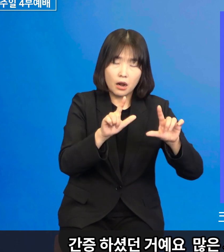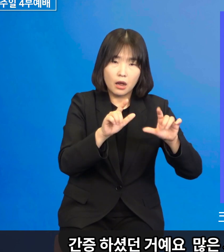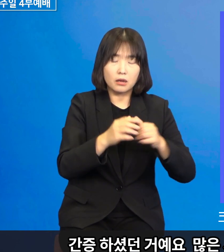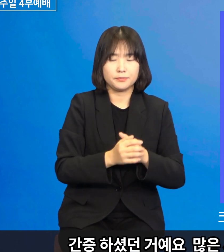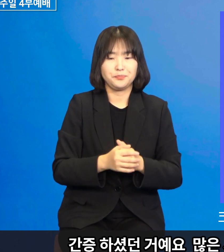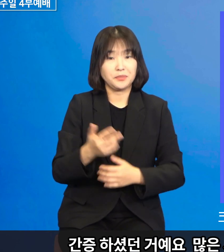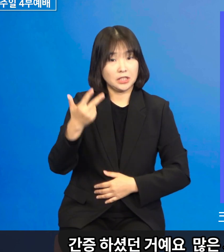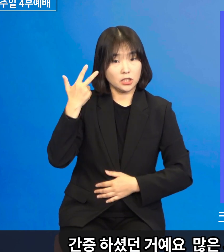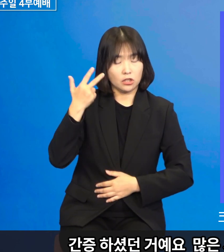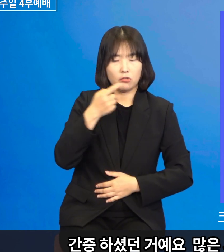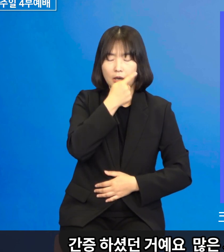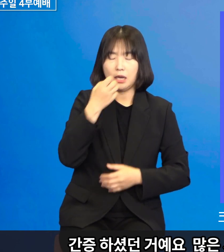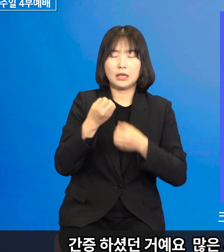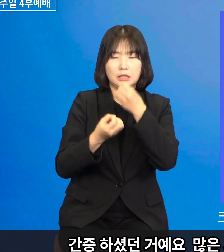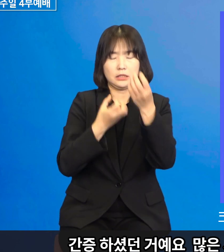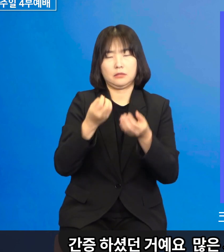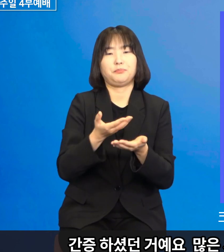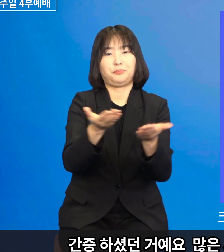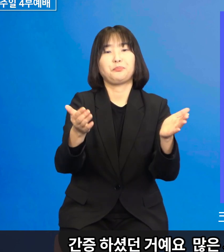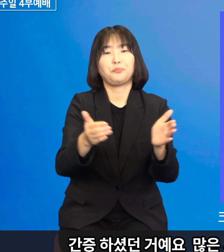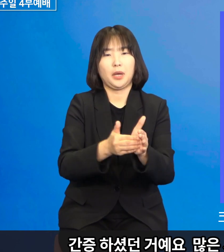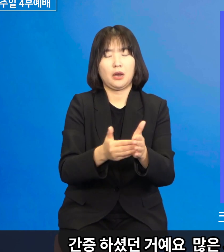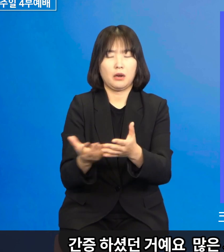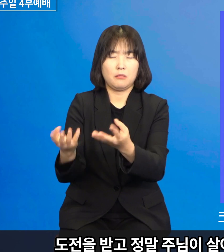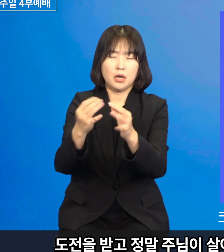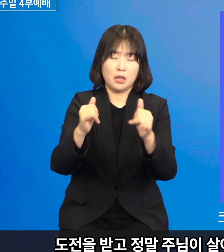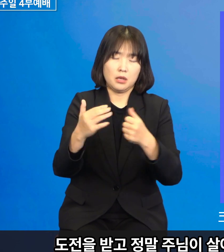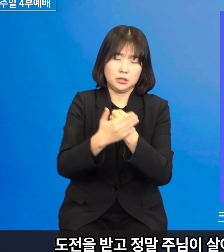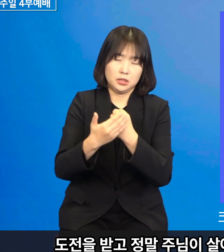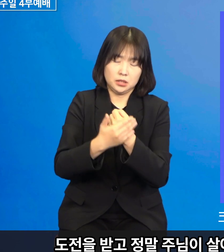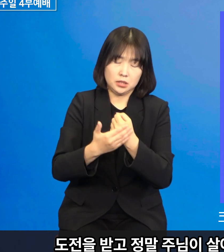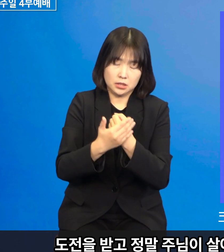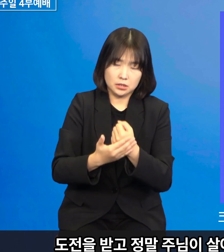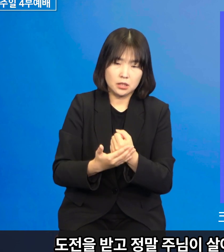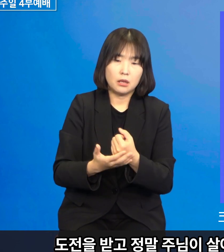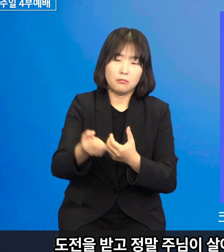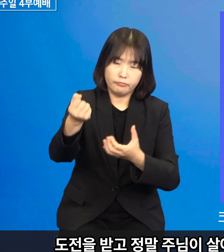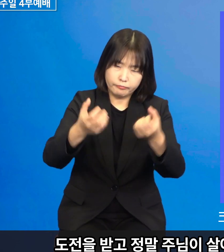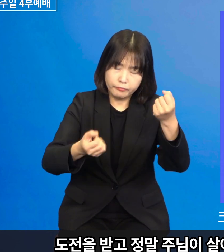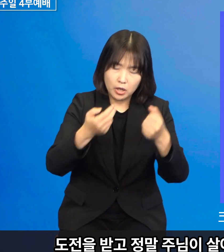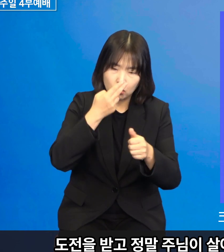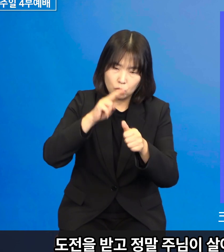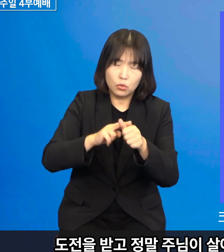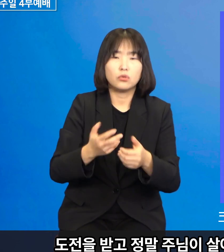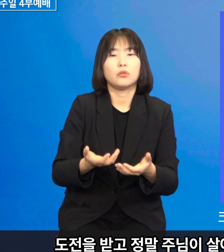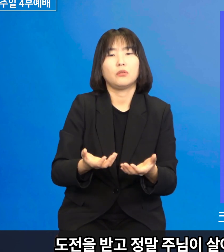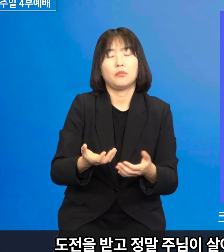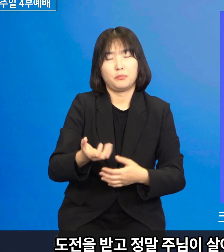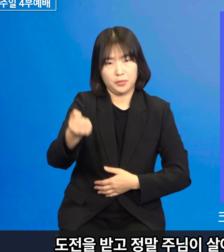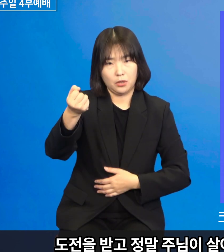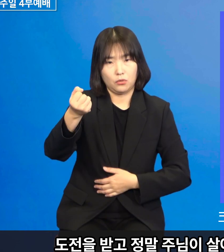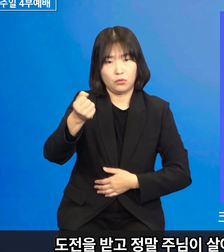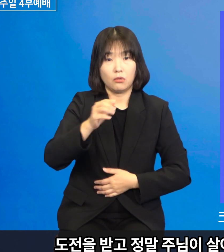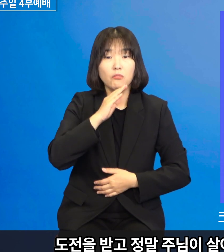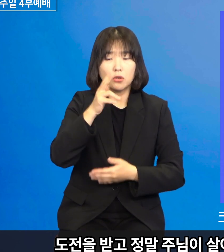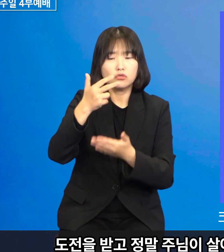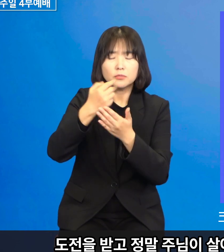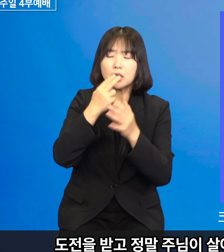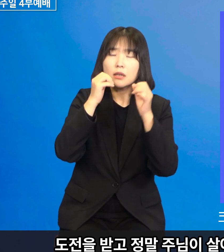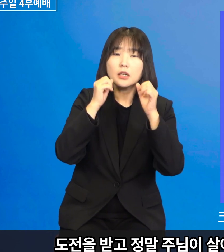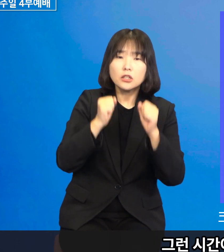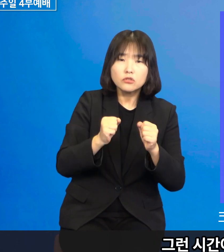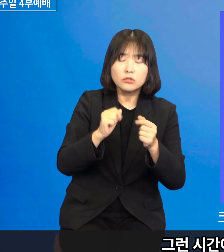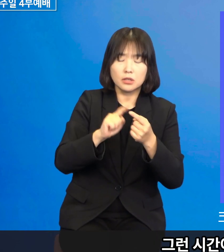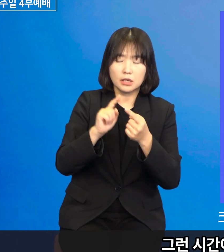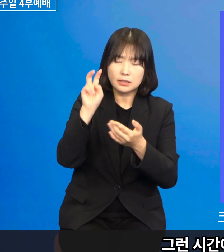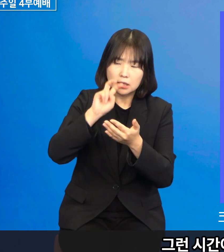거예요. 간증하셨다는, 많은 사람들이 거기에 은혜를 받고 도전을 받고 정말 주님이 살아계시구나 하는 것을